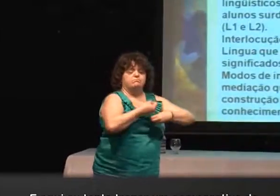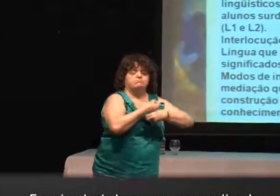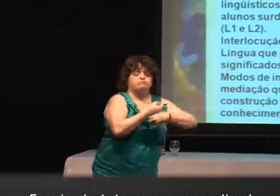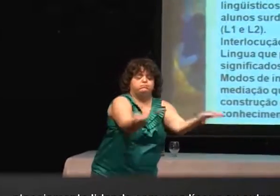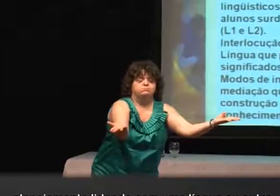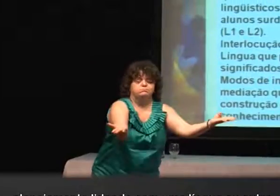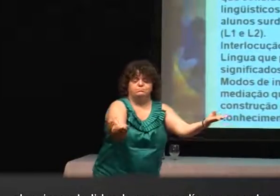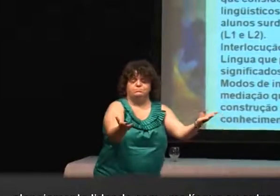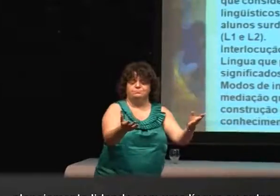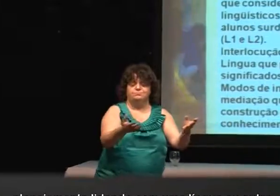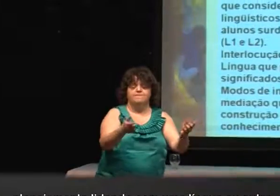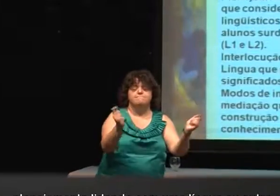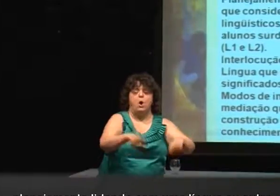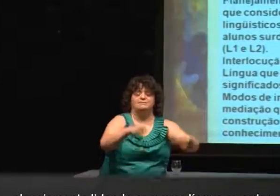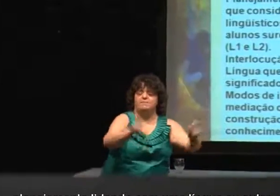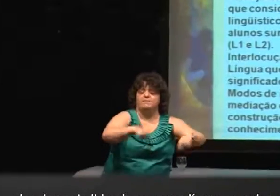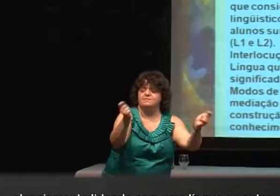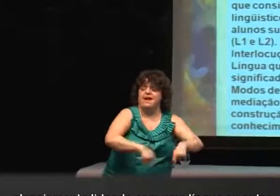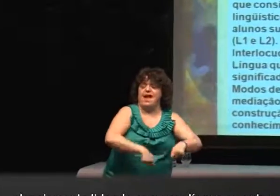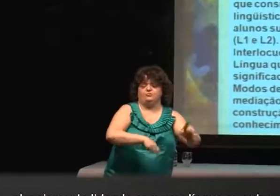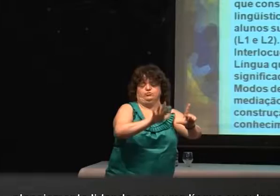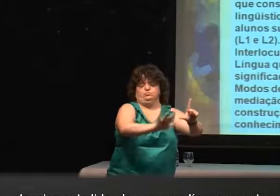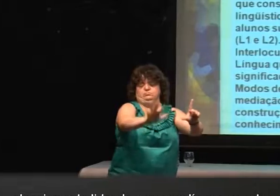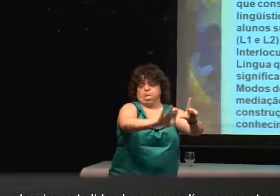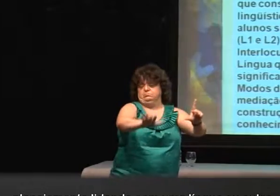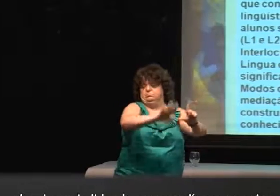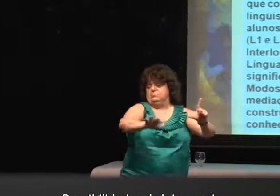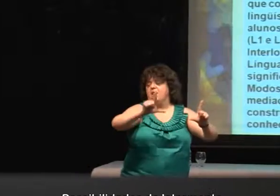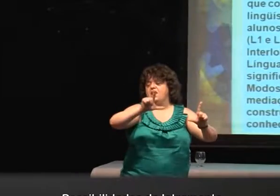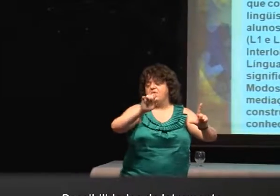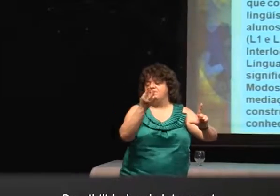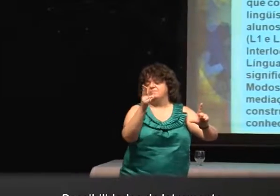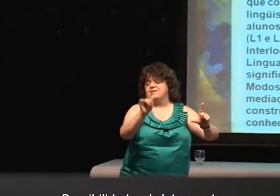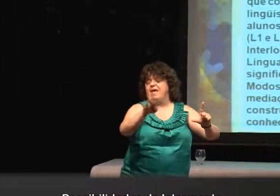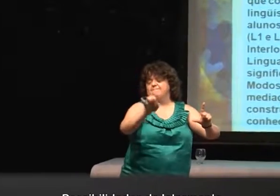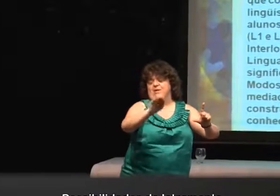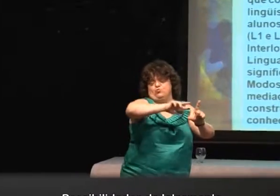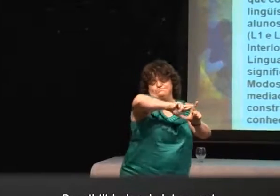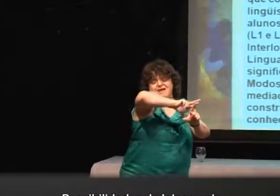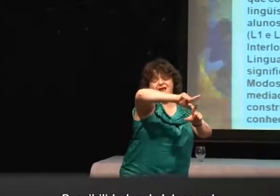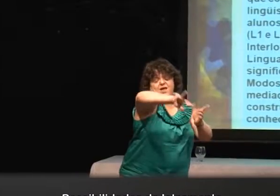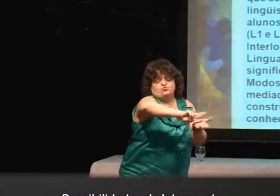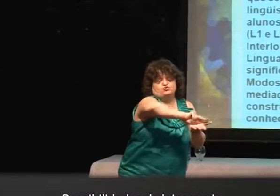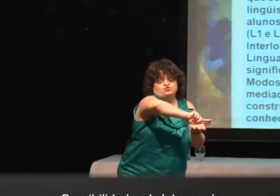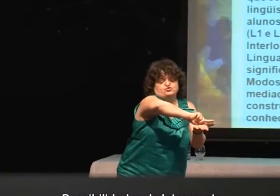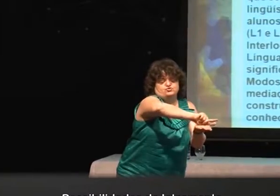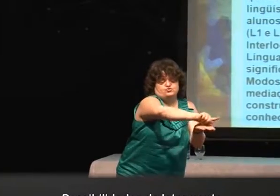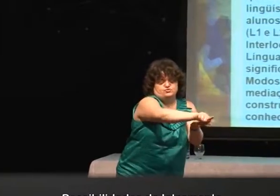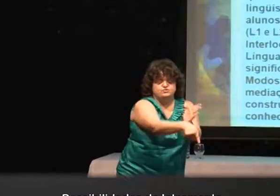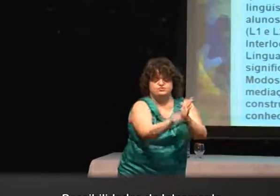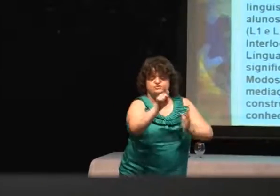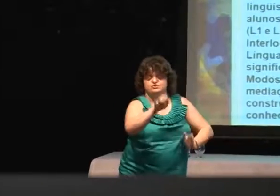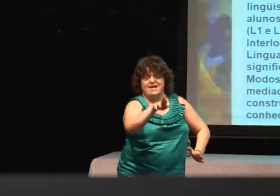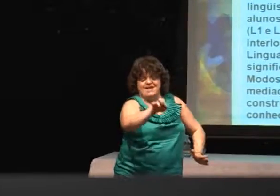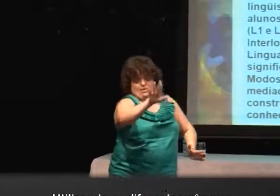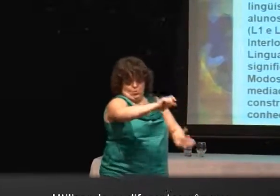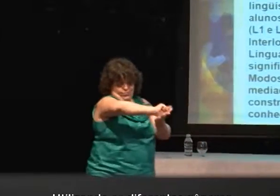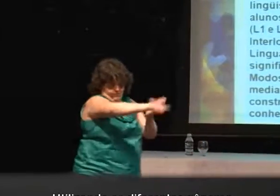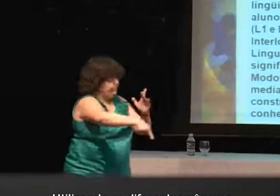de planejamento lidando com uma língua ou outra, né? Possibilidades de letramento, utilizando